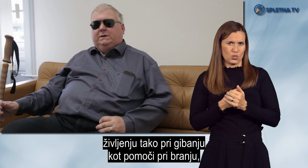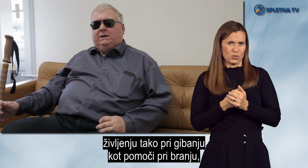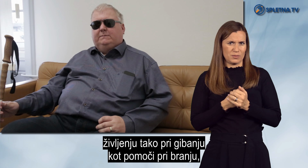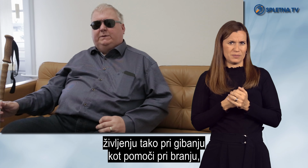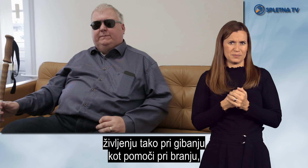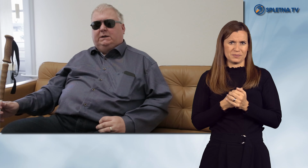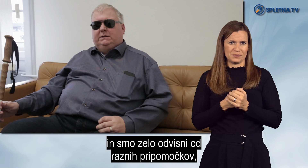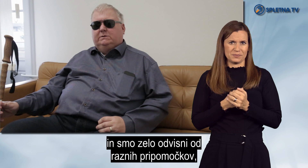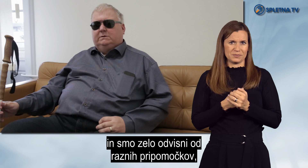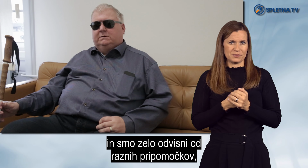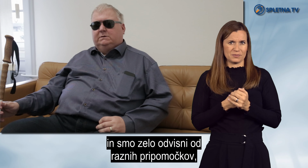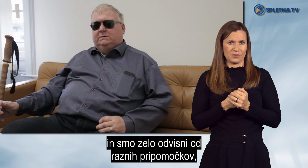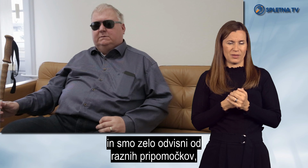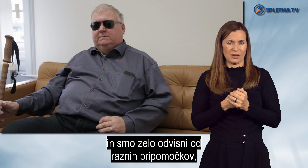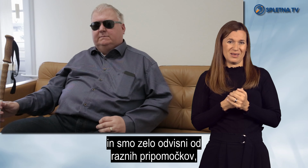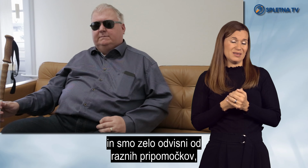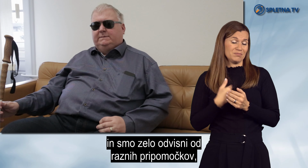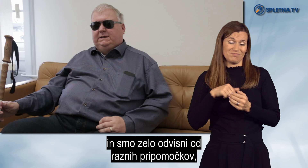pomoči pri branju,